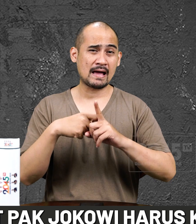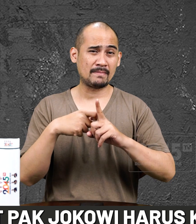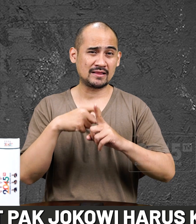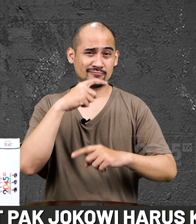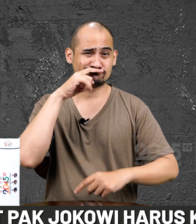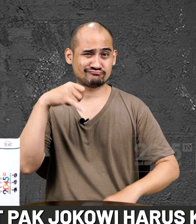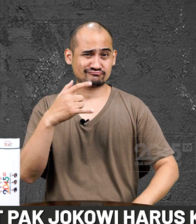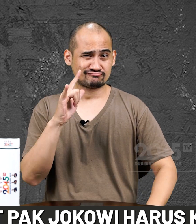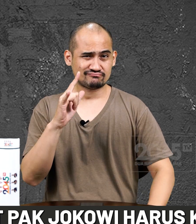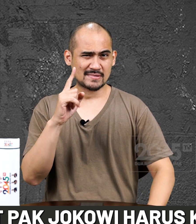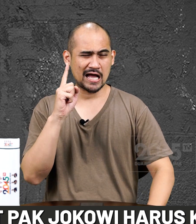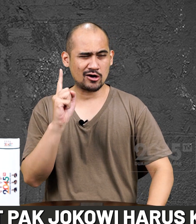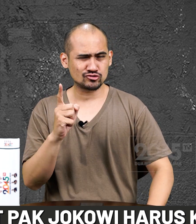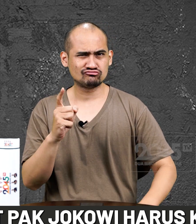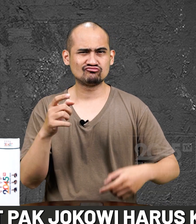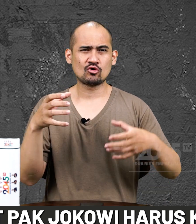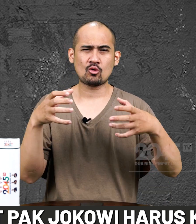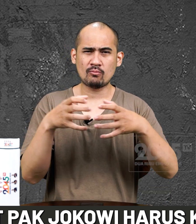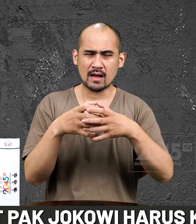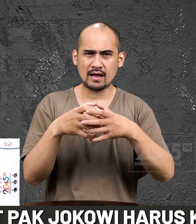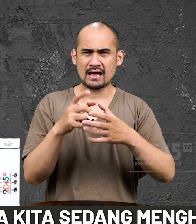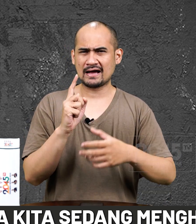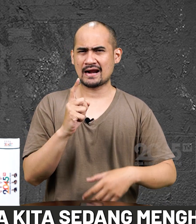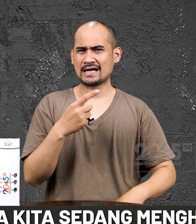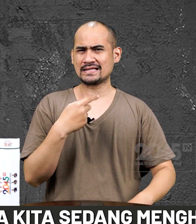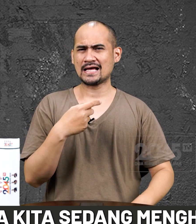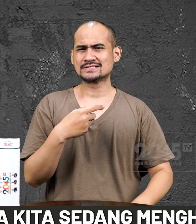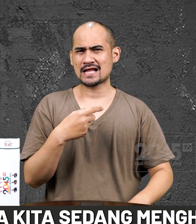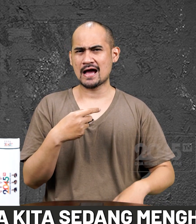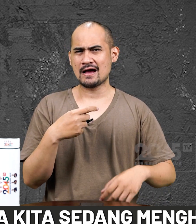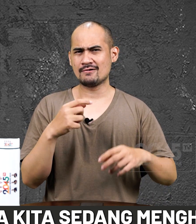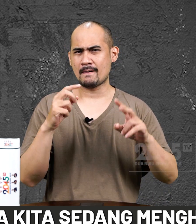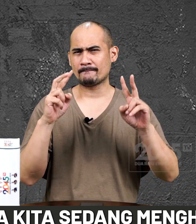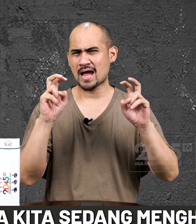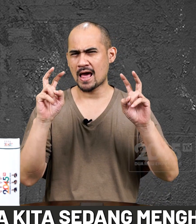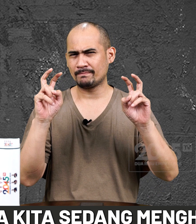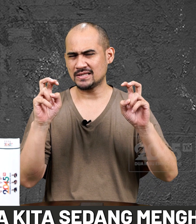Kabinet Pak Jokowi harus kompak karena kita sedang menghadapi tantangan yang berat.